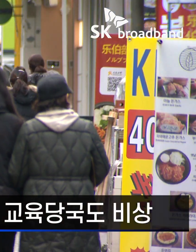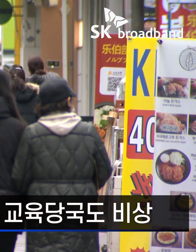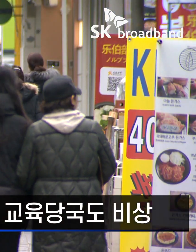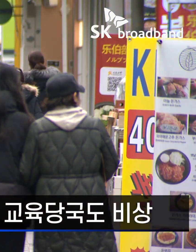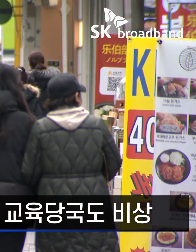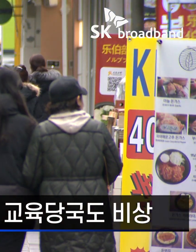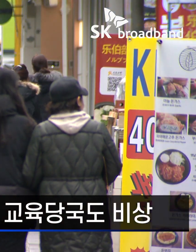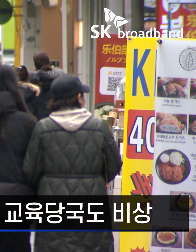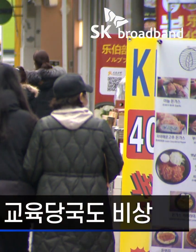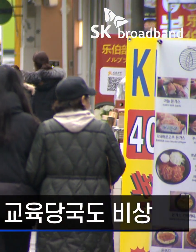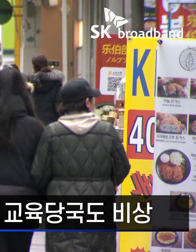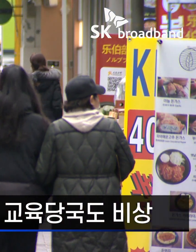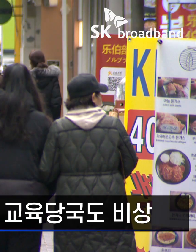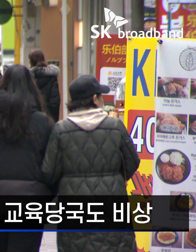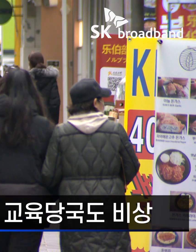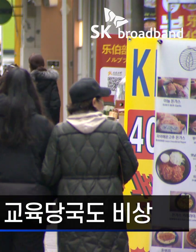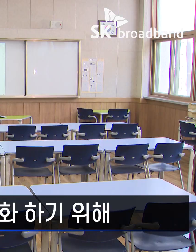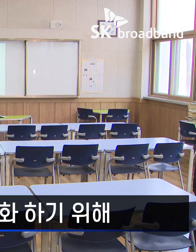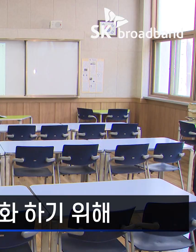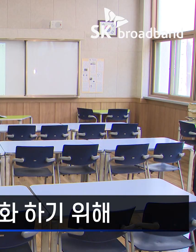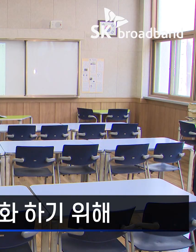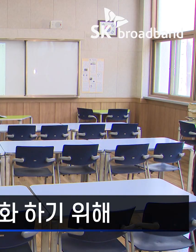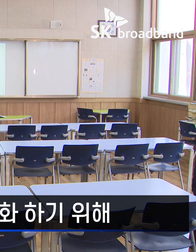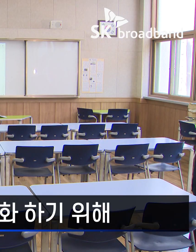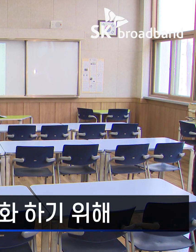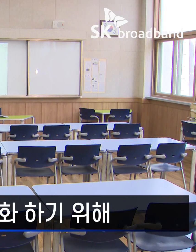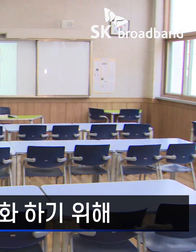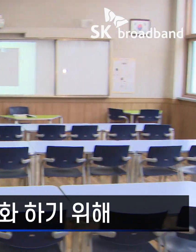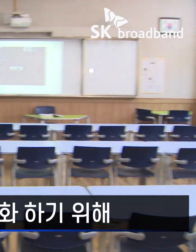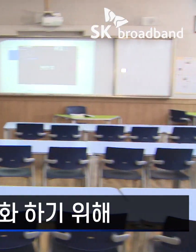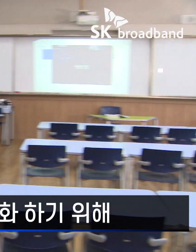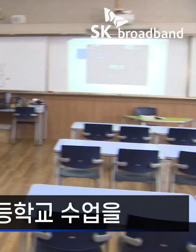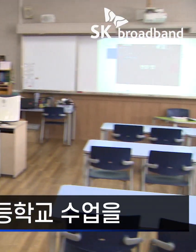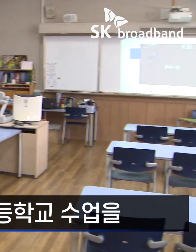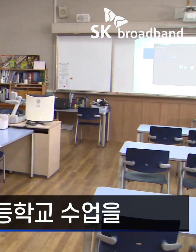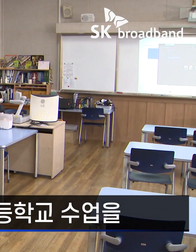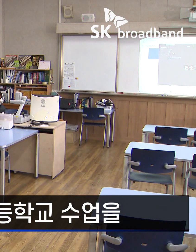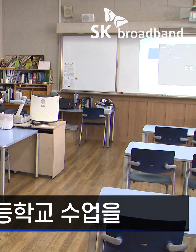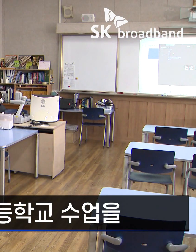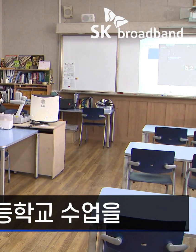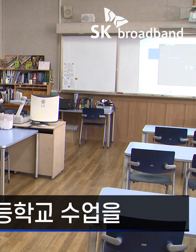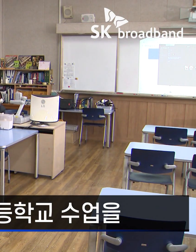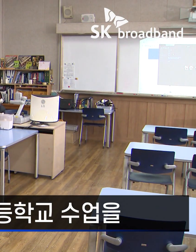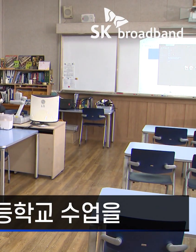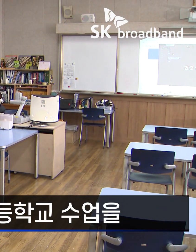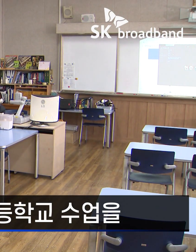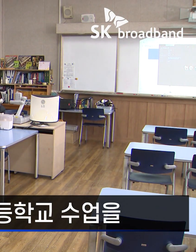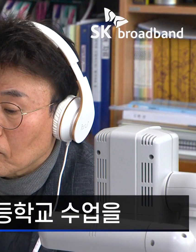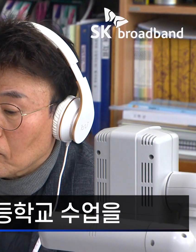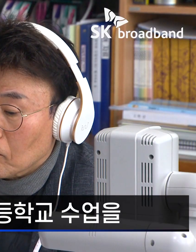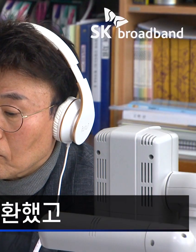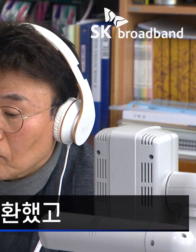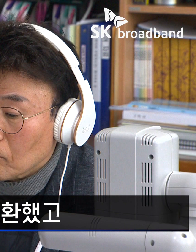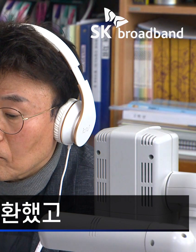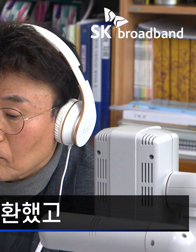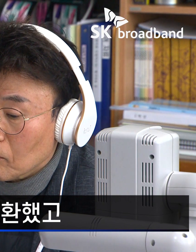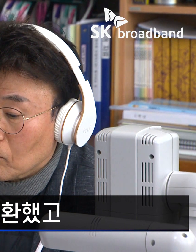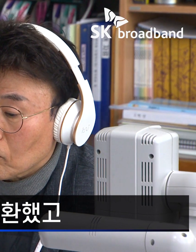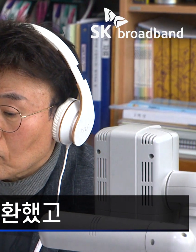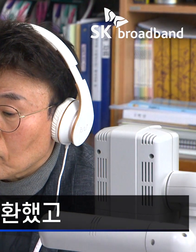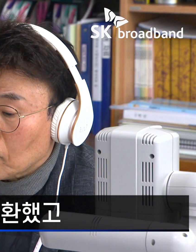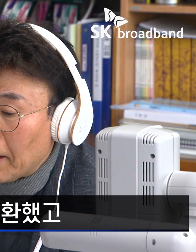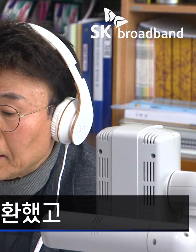감염자가 많아 교육 당국도 비상입니다. 감염 확산을 최소화하기 위해 26일부터 모든 고등학교 수업을